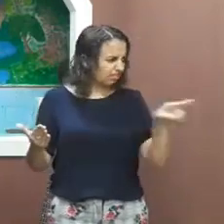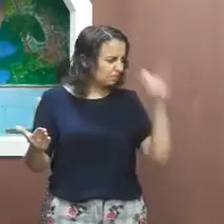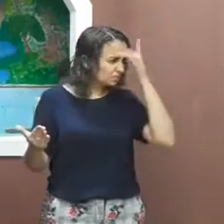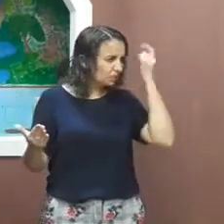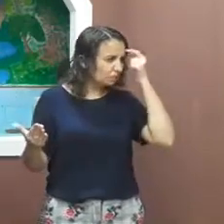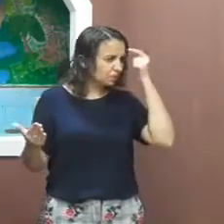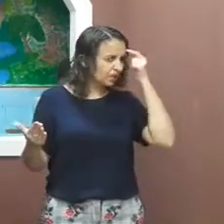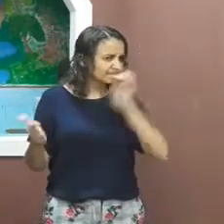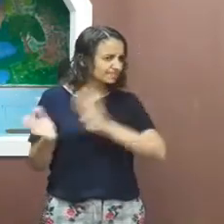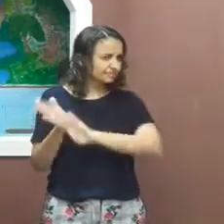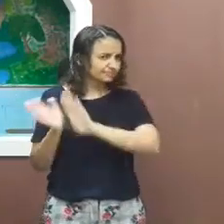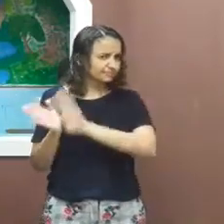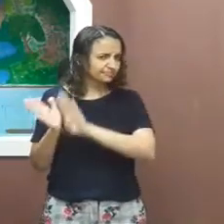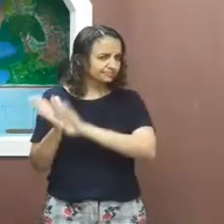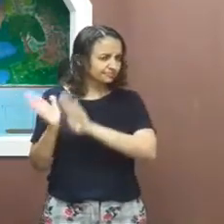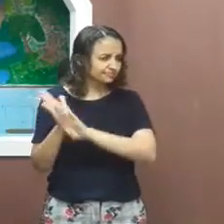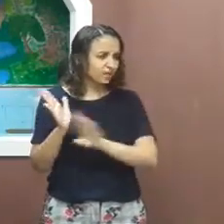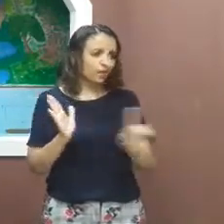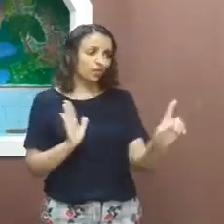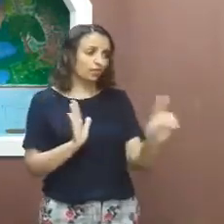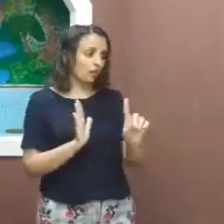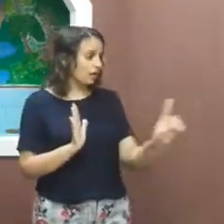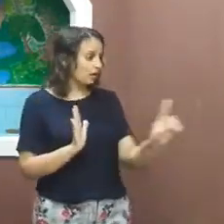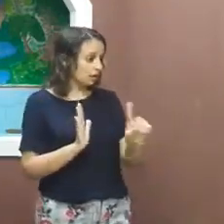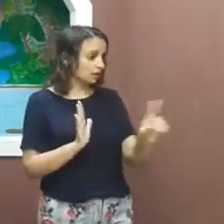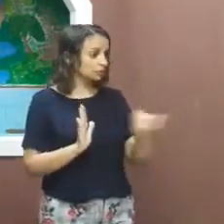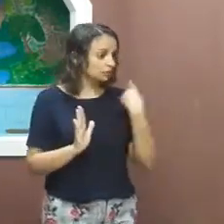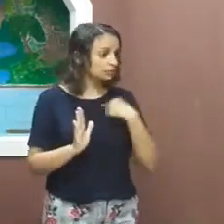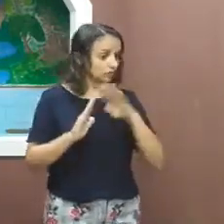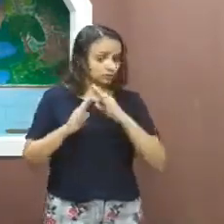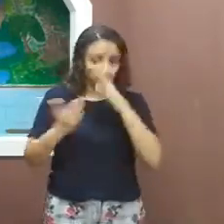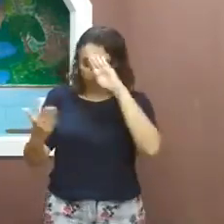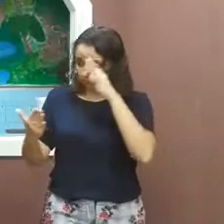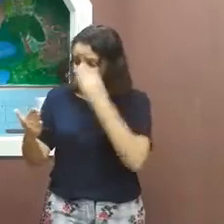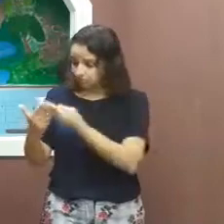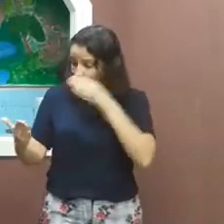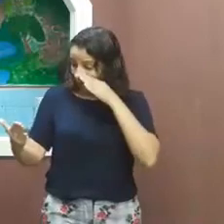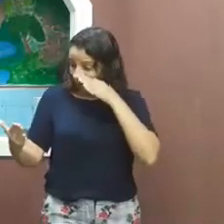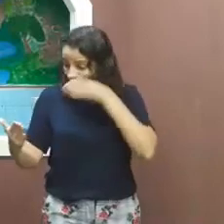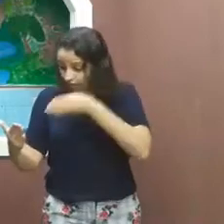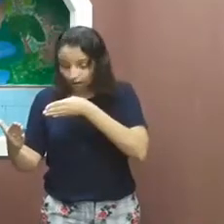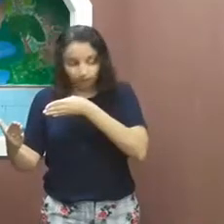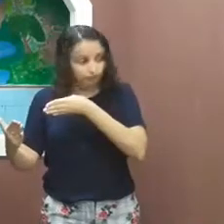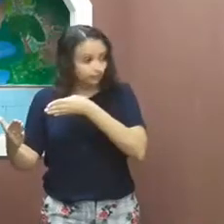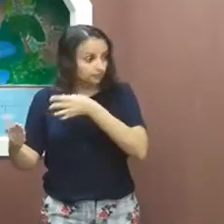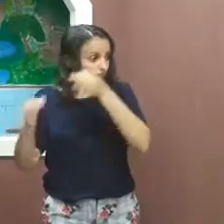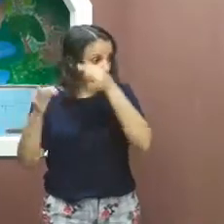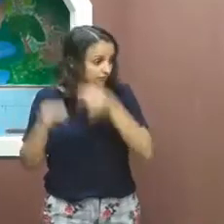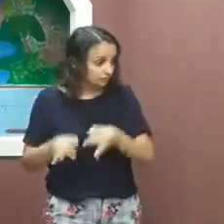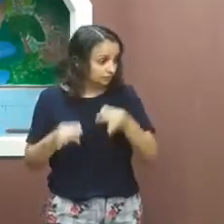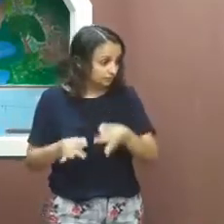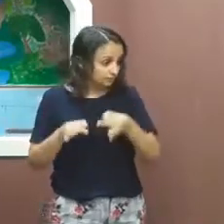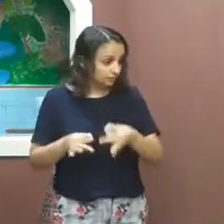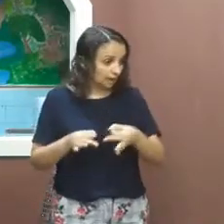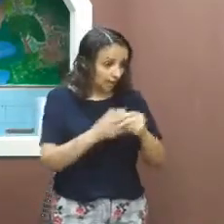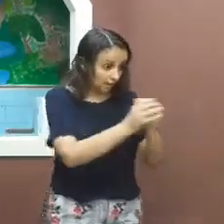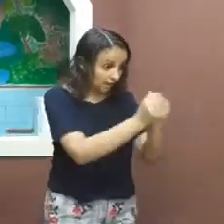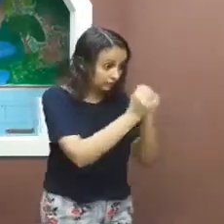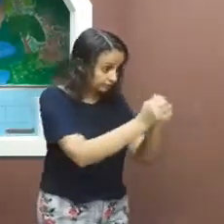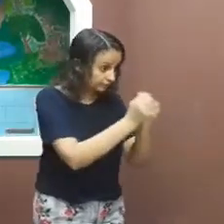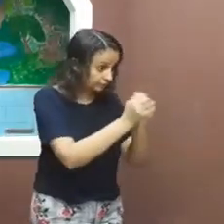vamos jogar fora a orientação da palavra de Deus. Amém? Nós vamos ficar com a palavra de Deus.